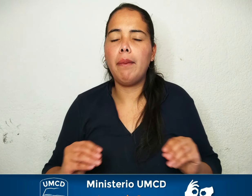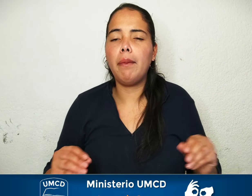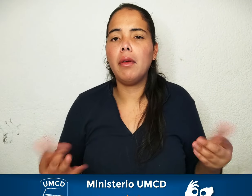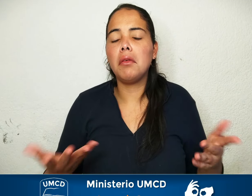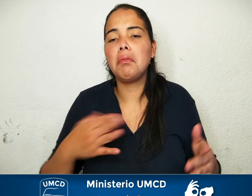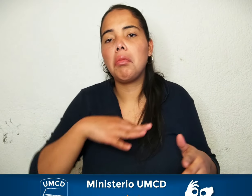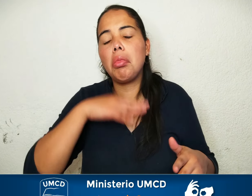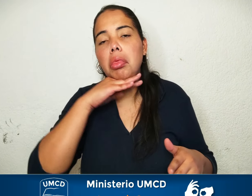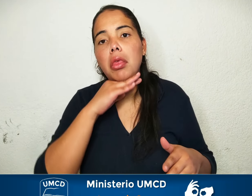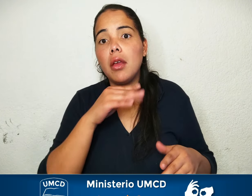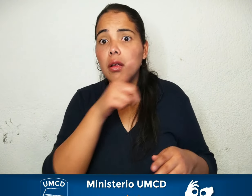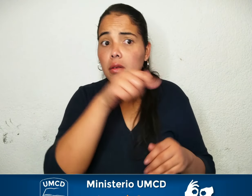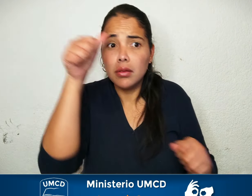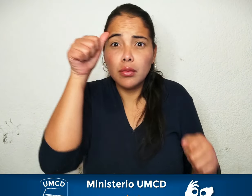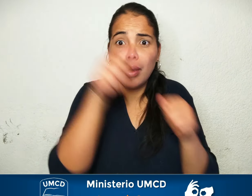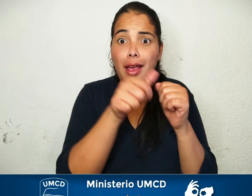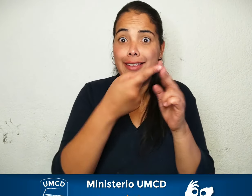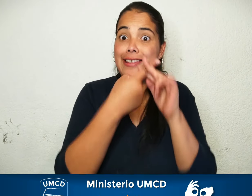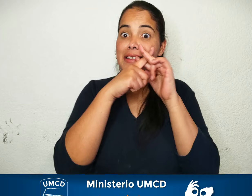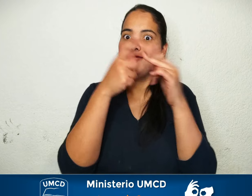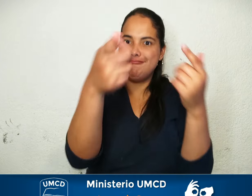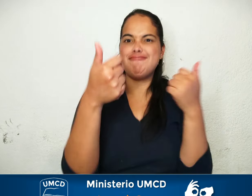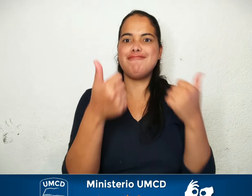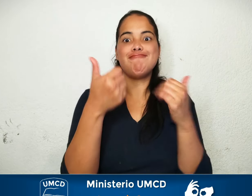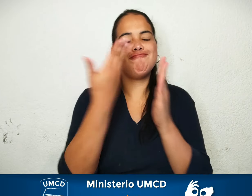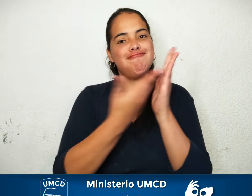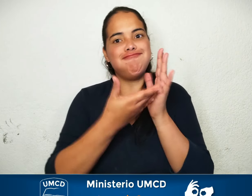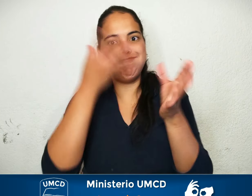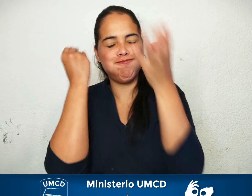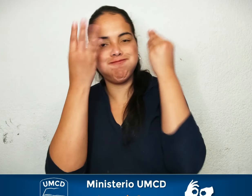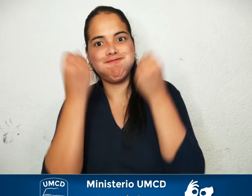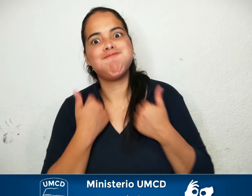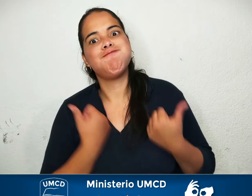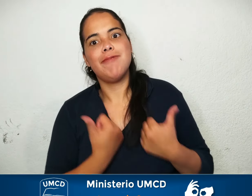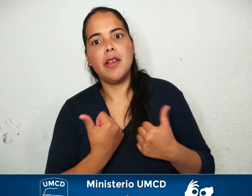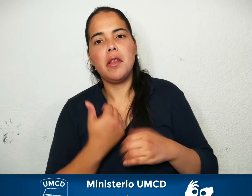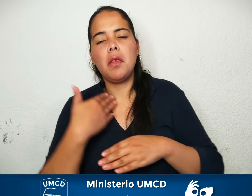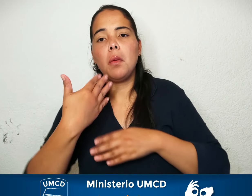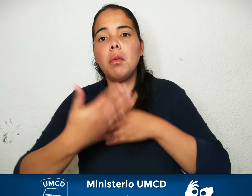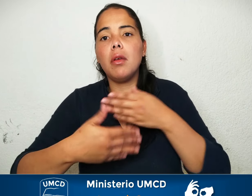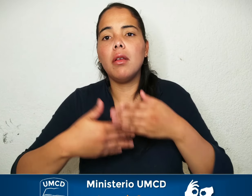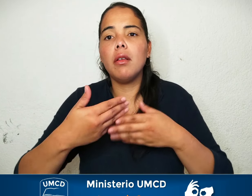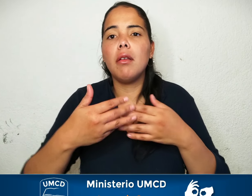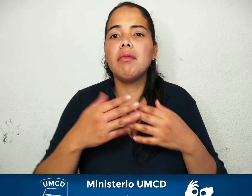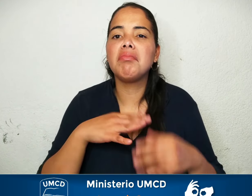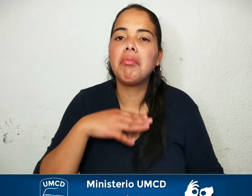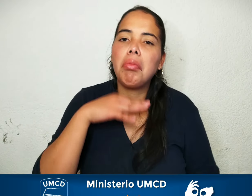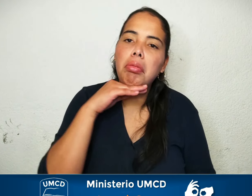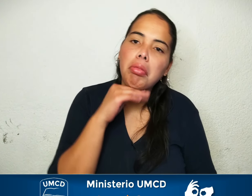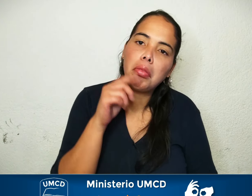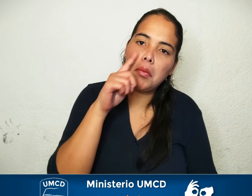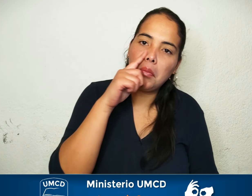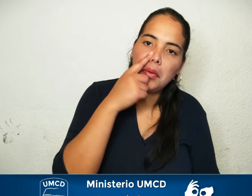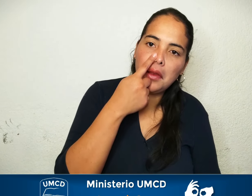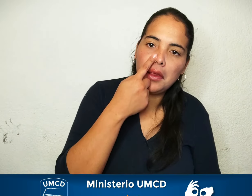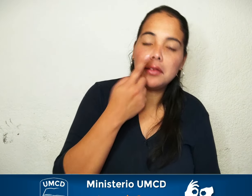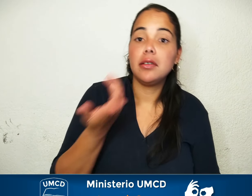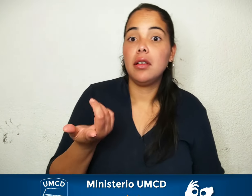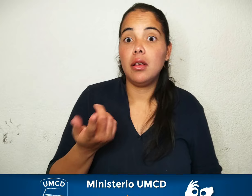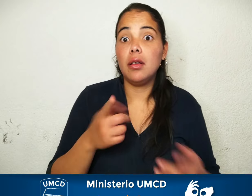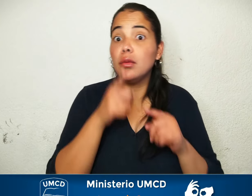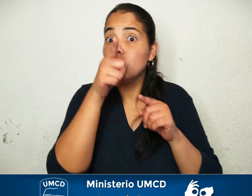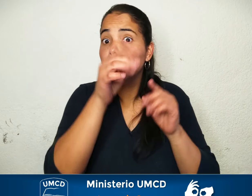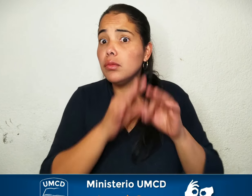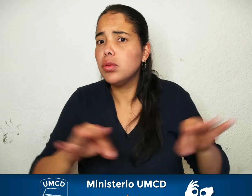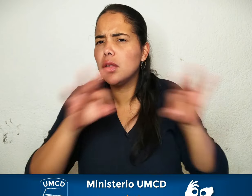recuerden ustedes que han llegado a conocer mucho de Dios y ese conocimiento les ha ayudado a saber qué es bueno y qué no es bueno, qué le agrada a Dios